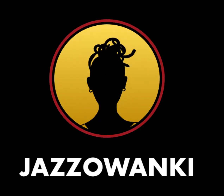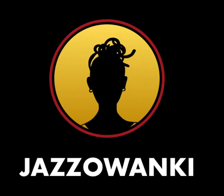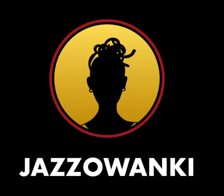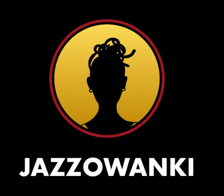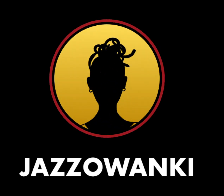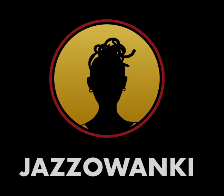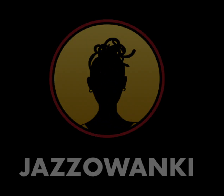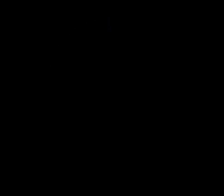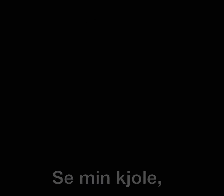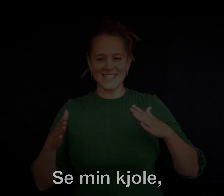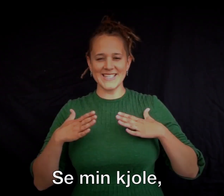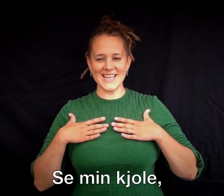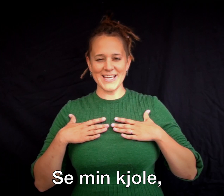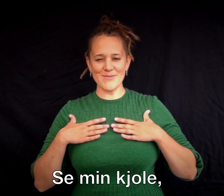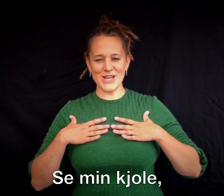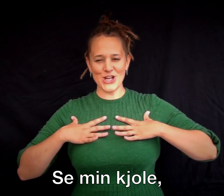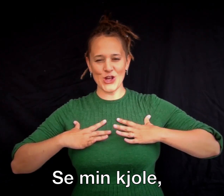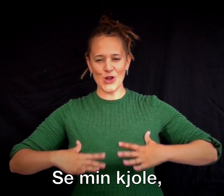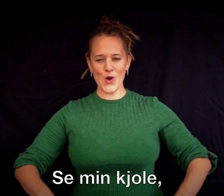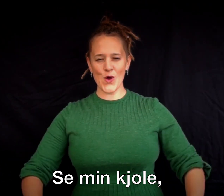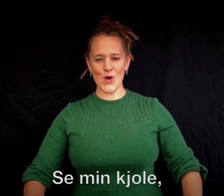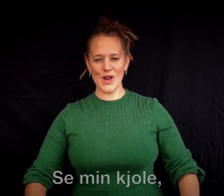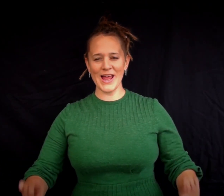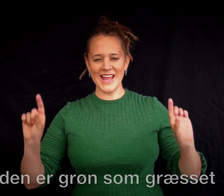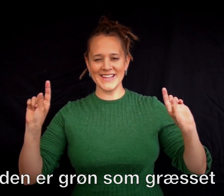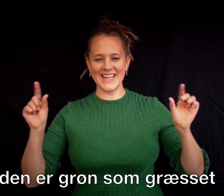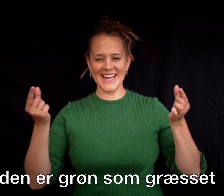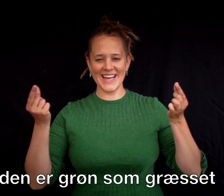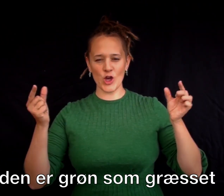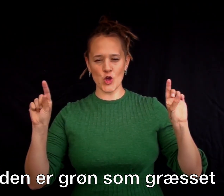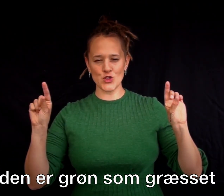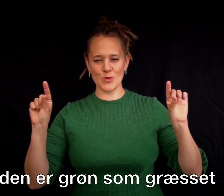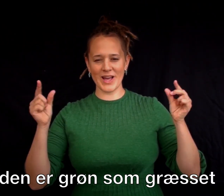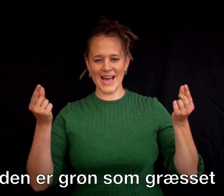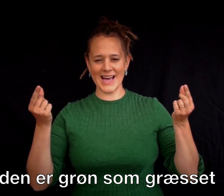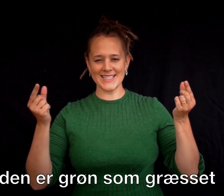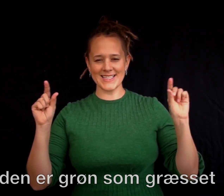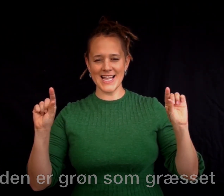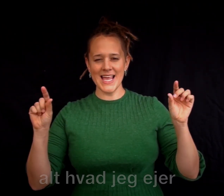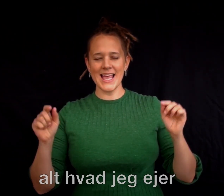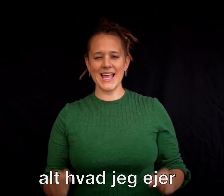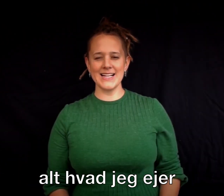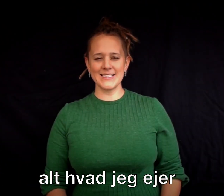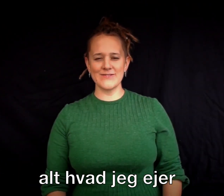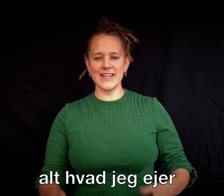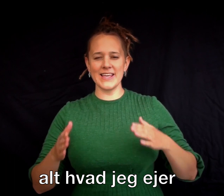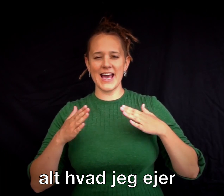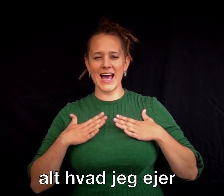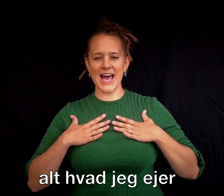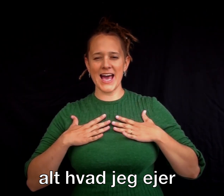eso, Pablo? Si min kjole denne grøn som græsset, alt hvad jeg